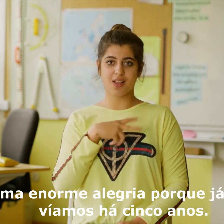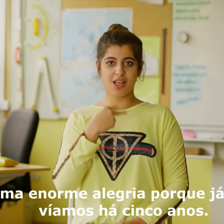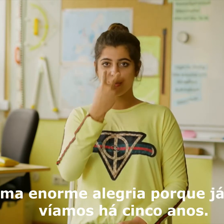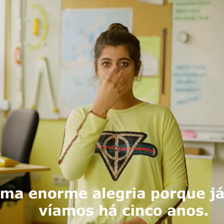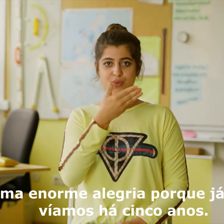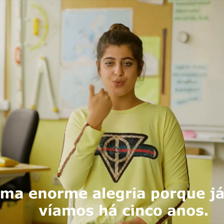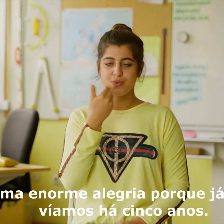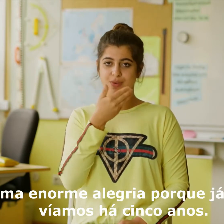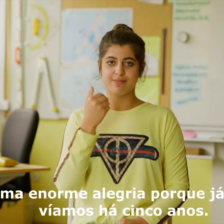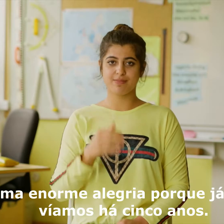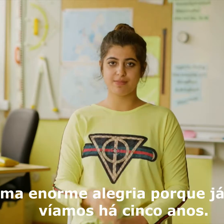víamos.